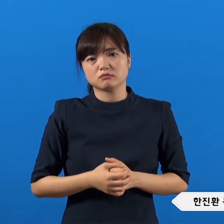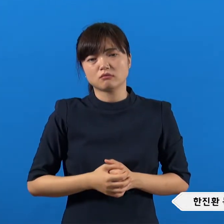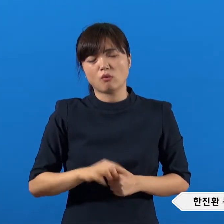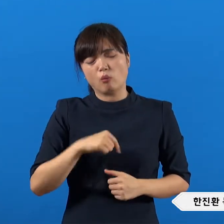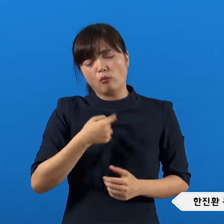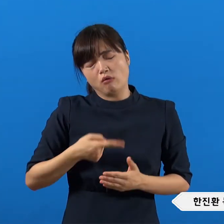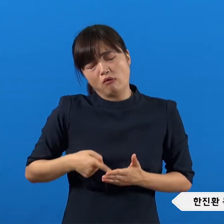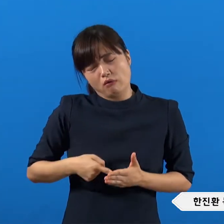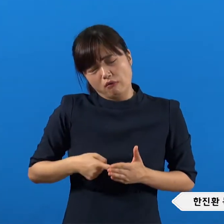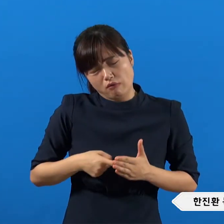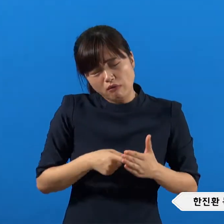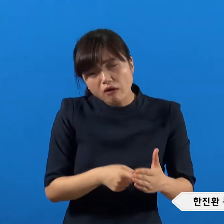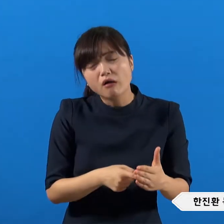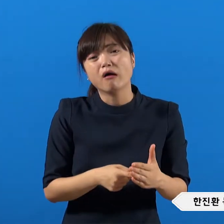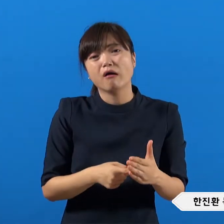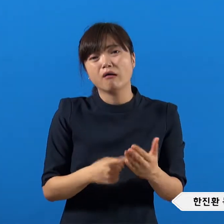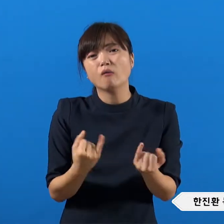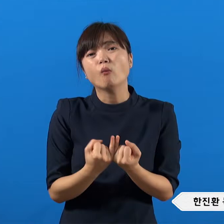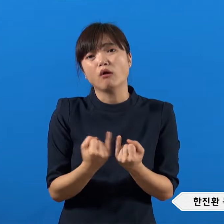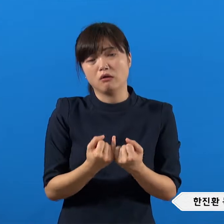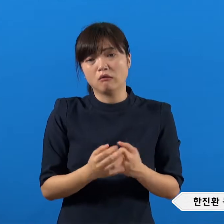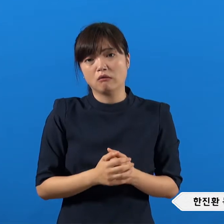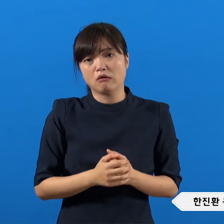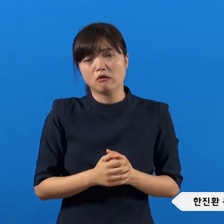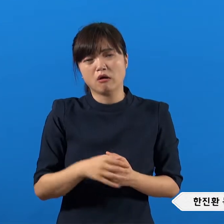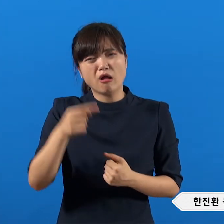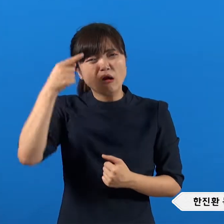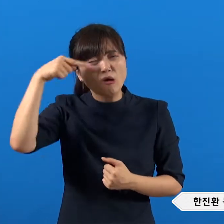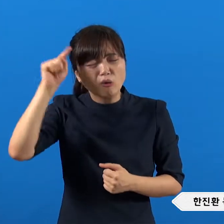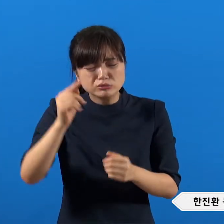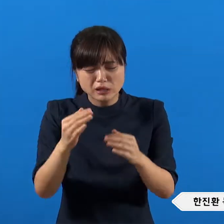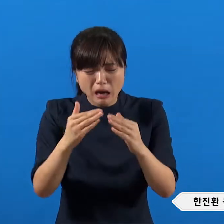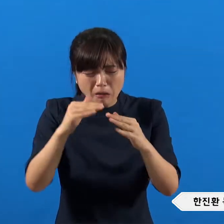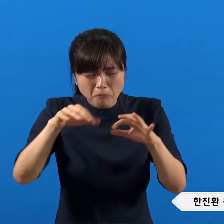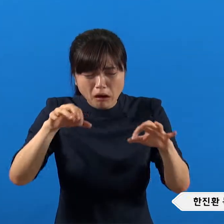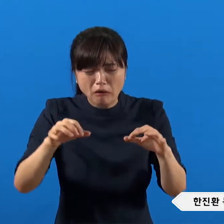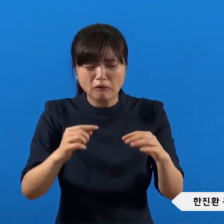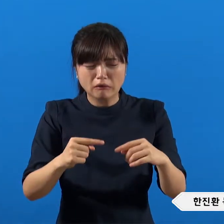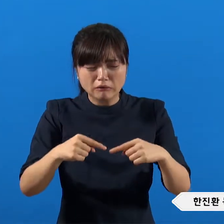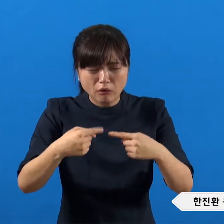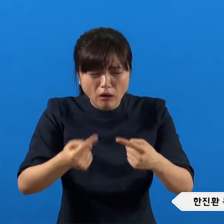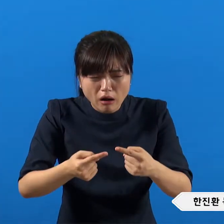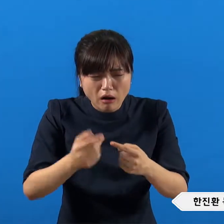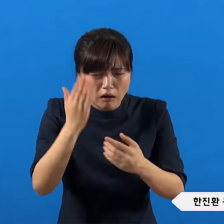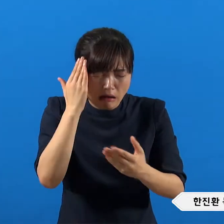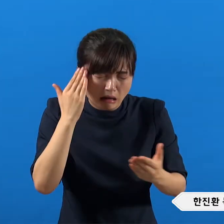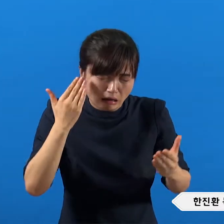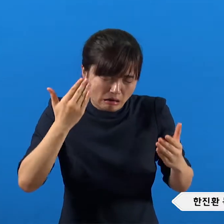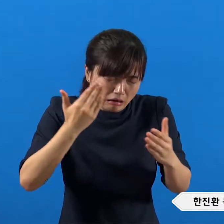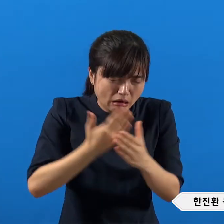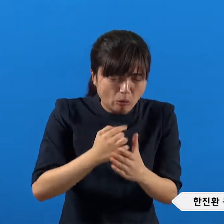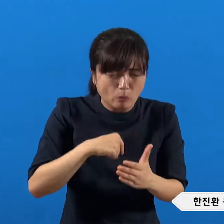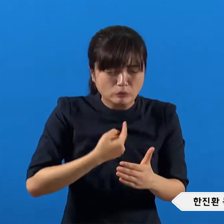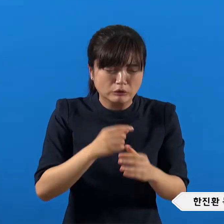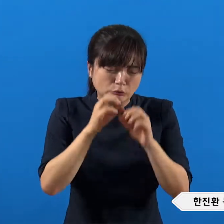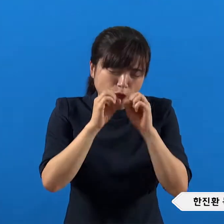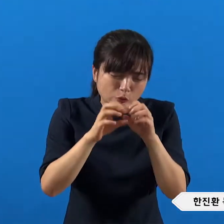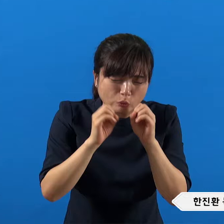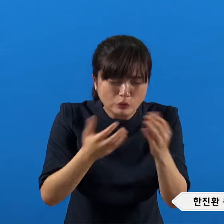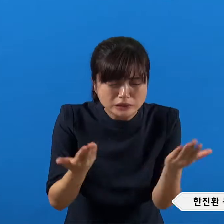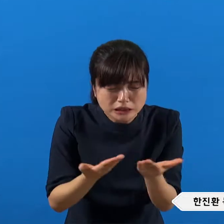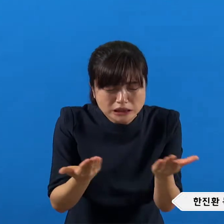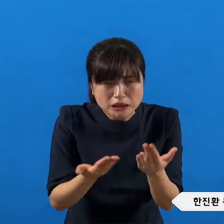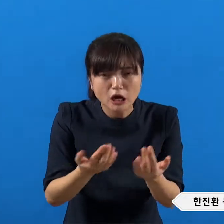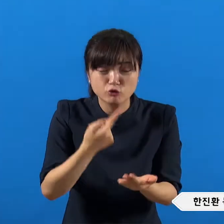싱글의 몸으로 그 러시아 마을에 들어가서 캄캄한 그곳에서 혼자서 전도자로 산다는